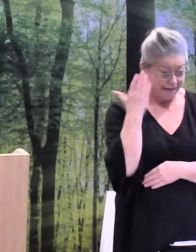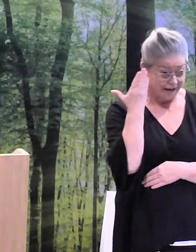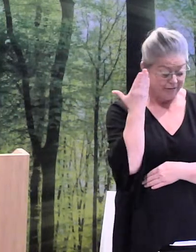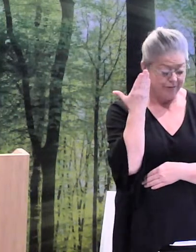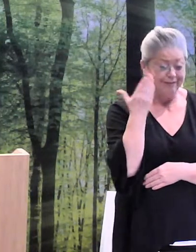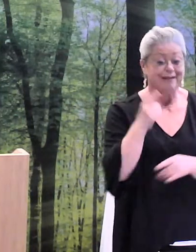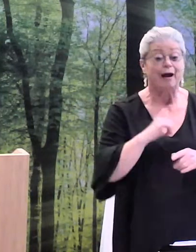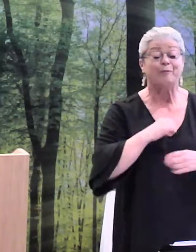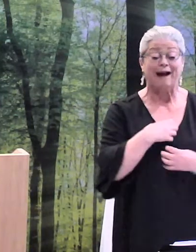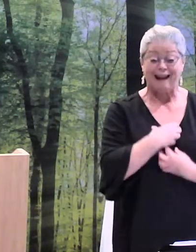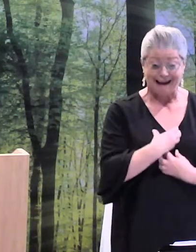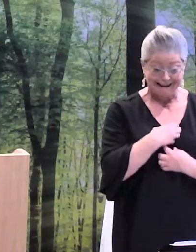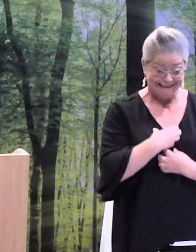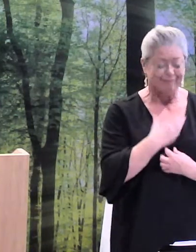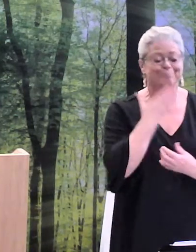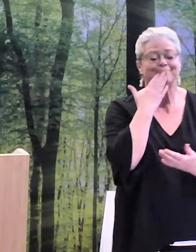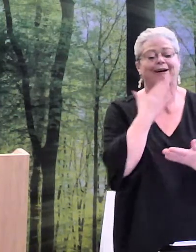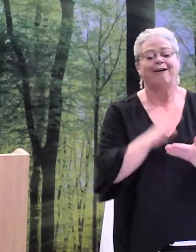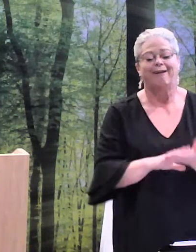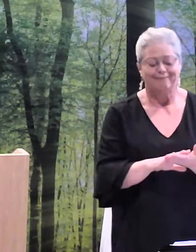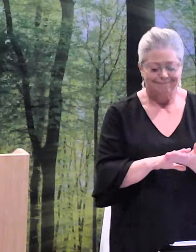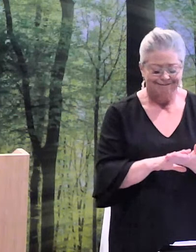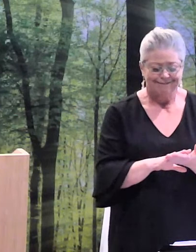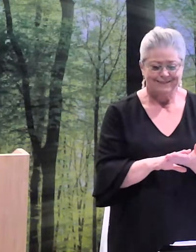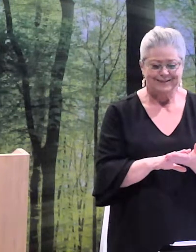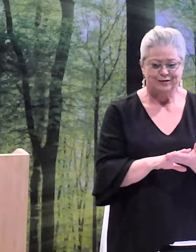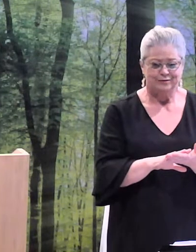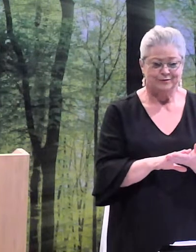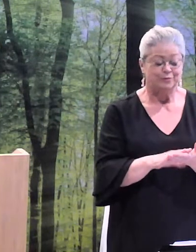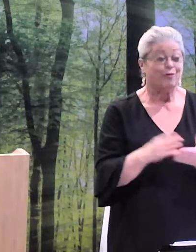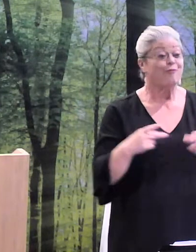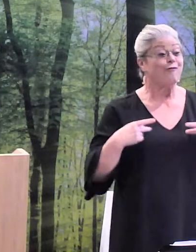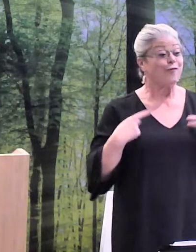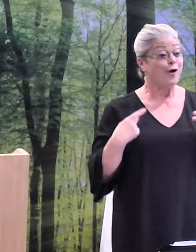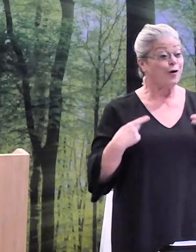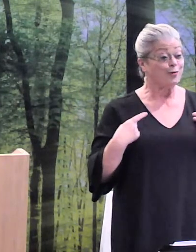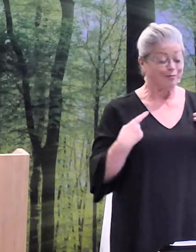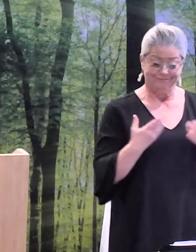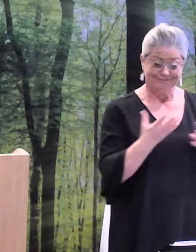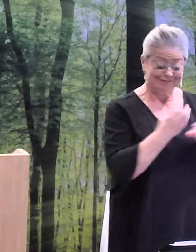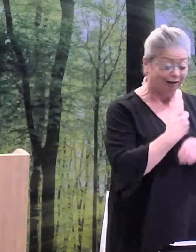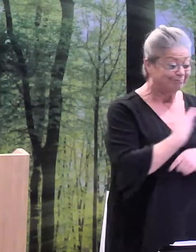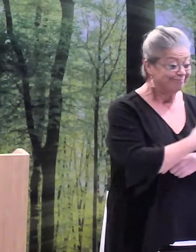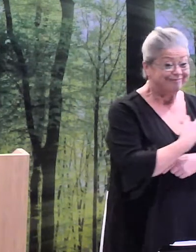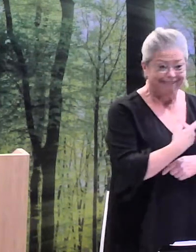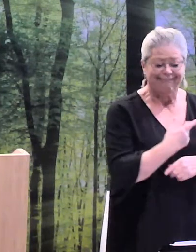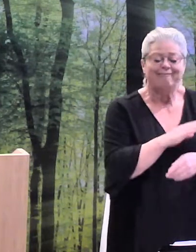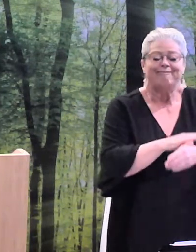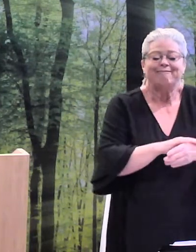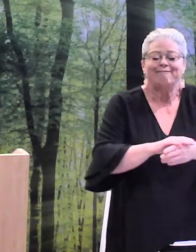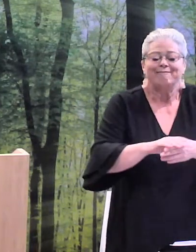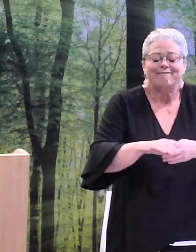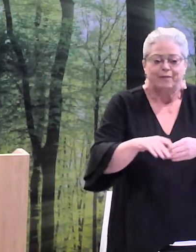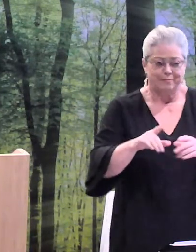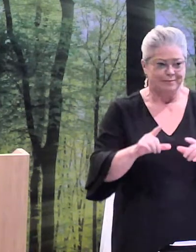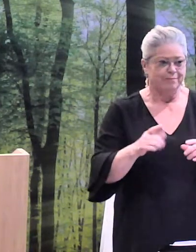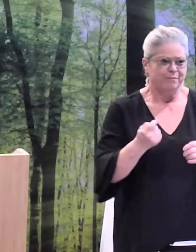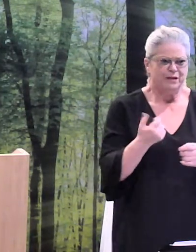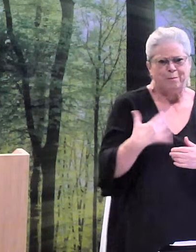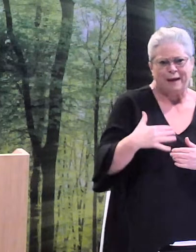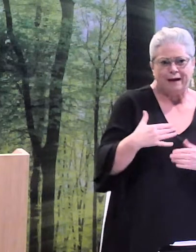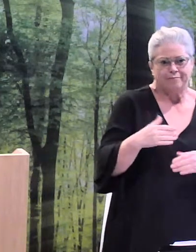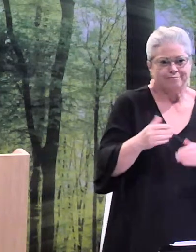je hebt gelachen, je was gelukkig. En de vreugde die we deelden was helend voor de pijn die bij het leven